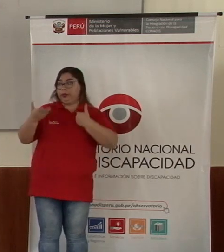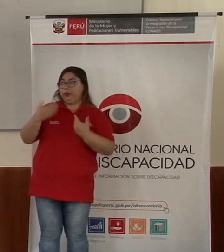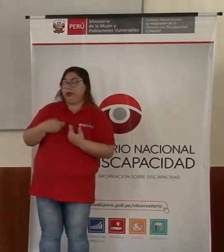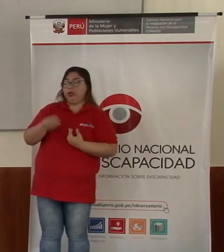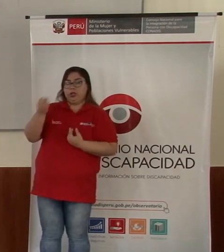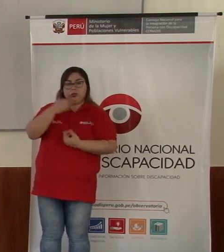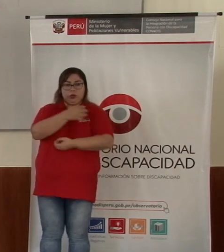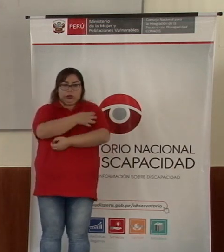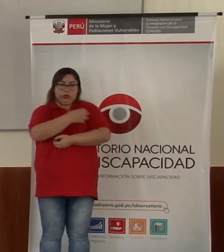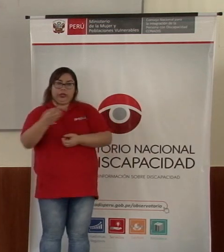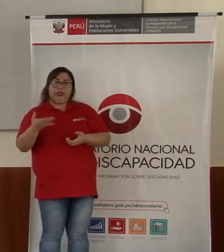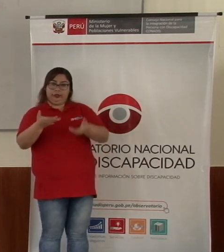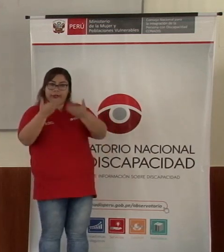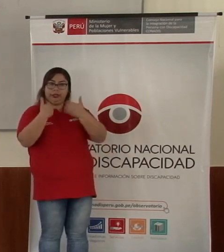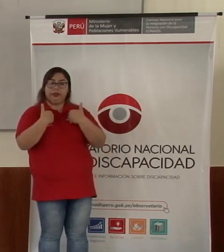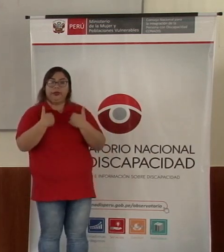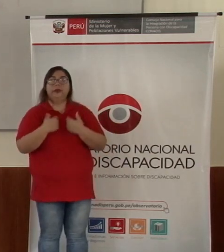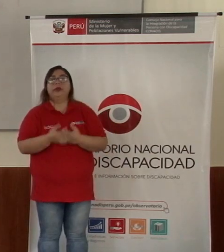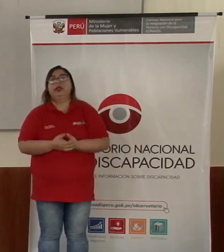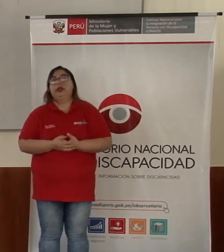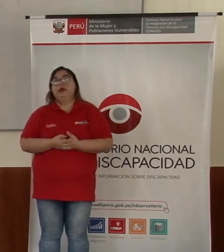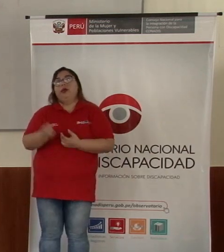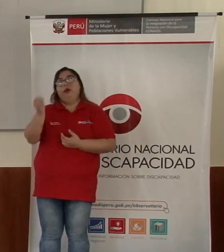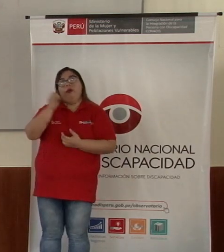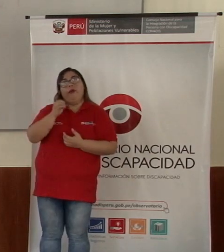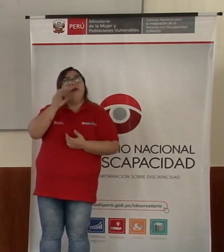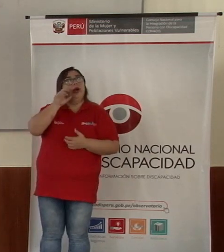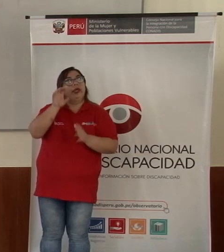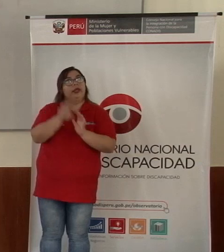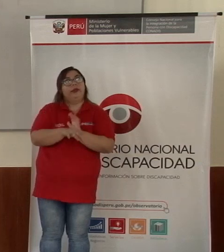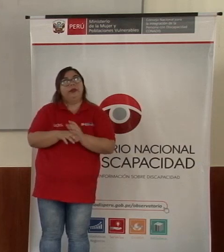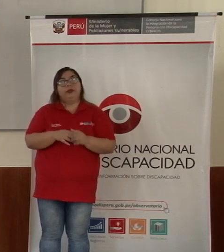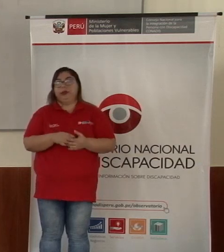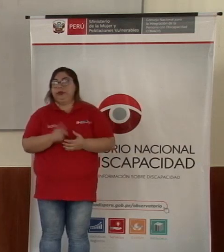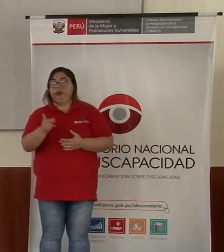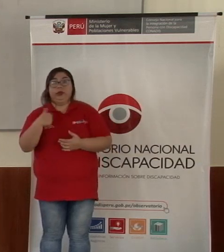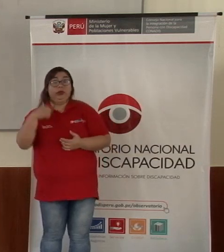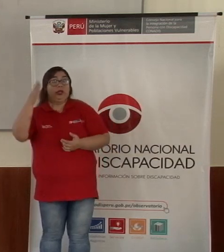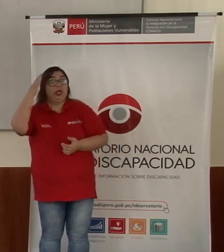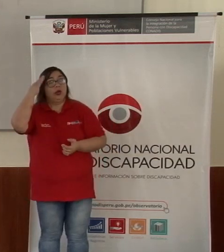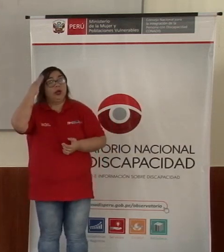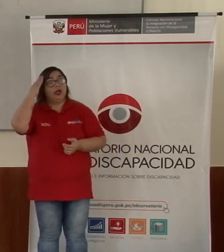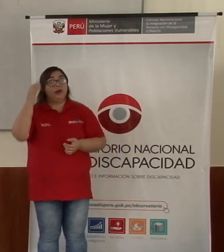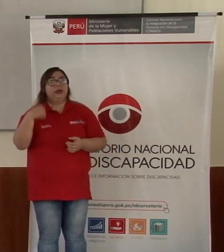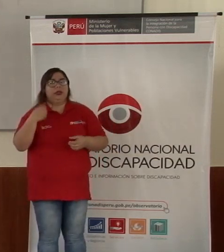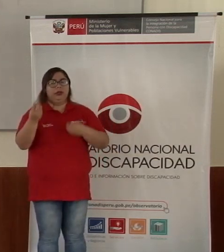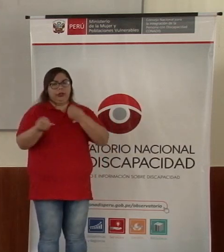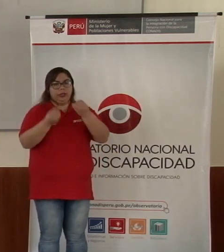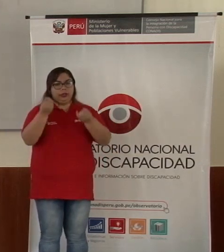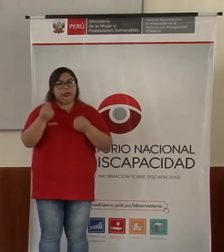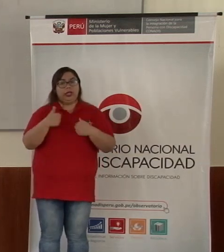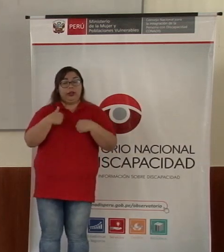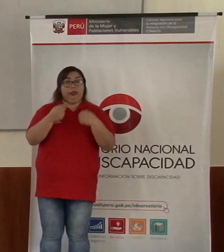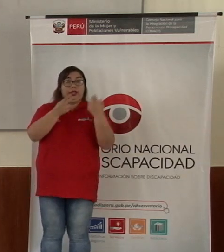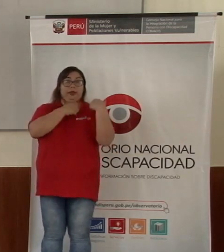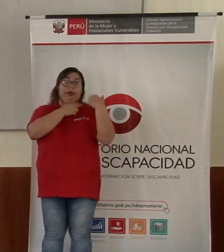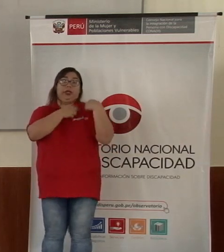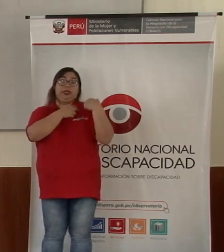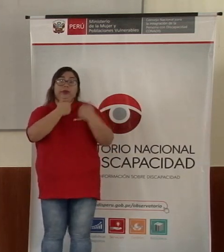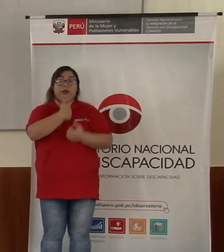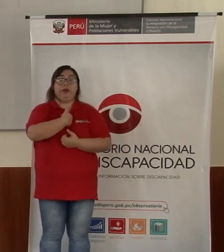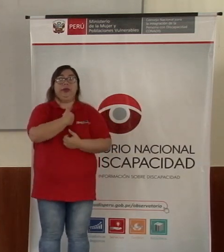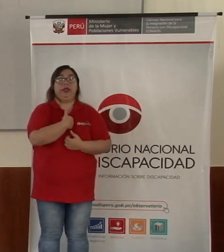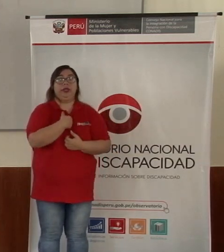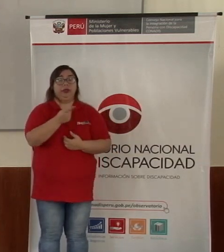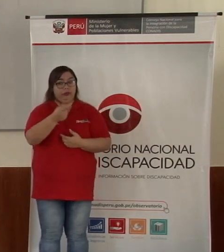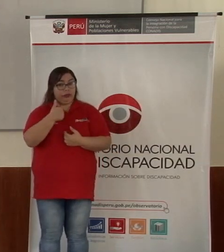cuando un derecho recae sobre ti. Es cuando digamos, cuando tú tienes la capacidad de hacer algo y recae en ti esa capacidad. Tú tienes